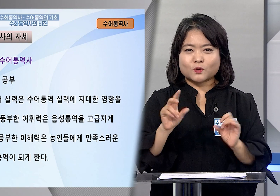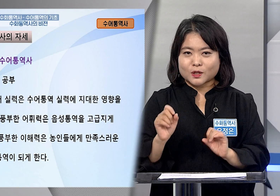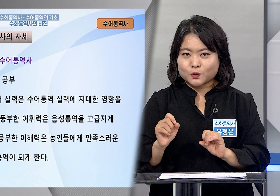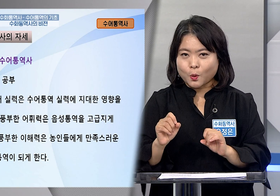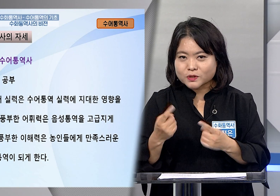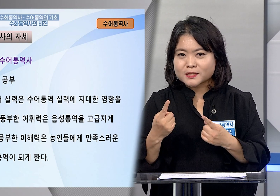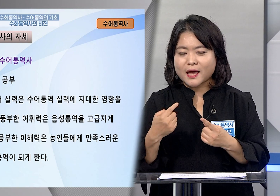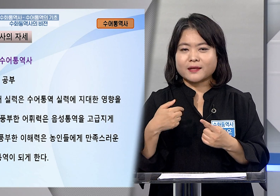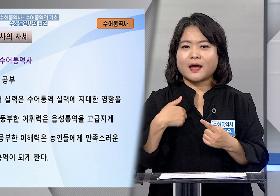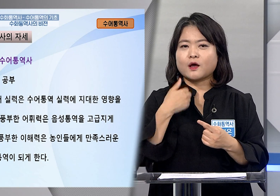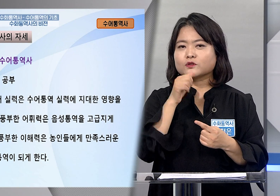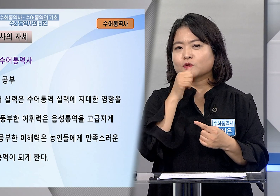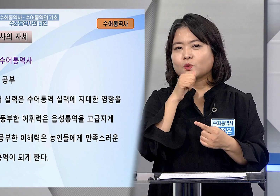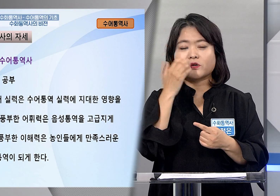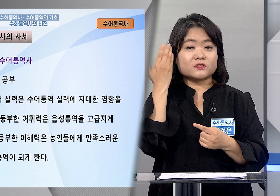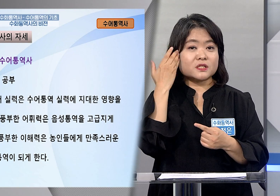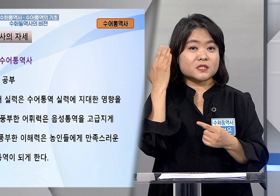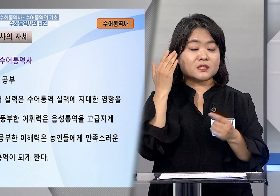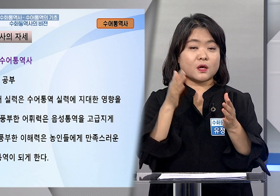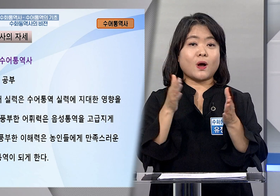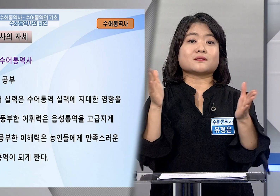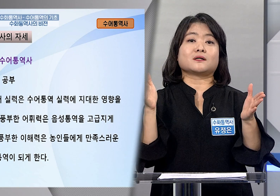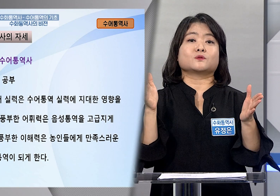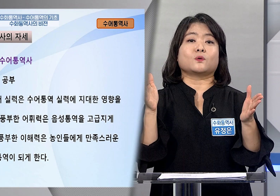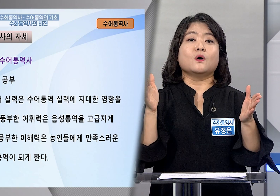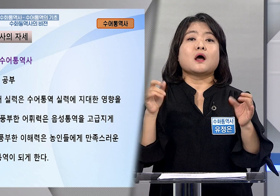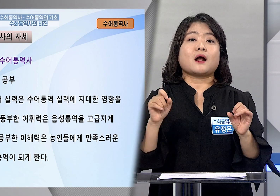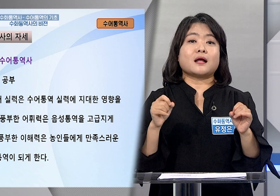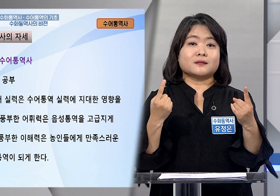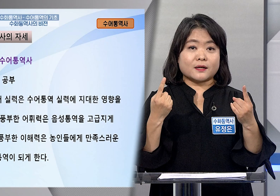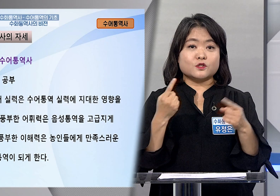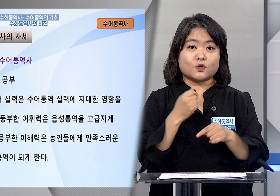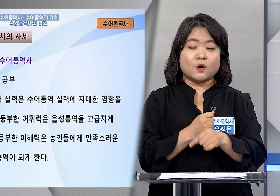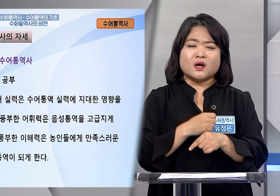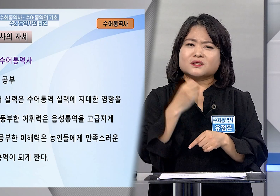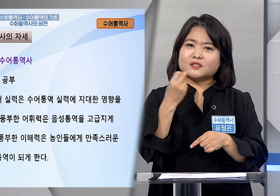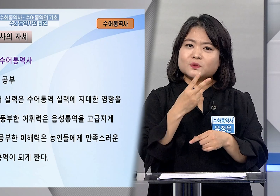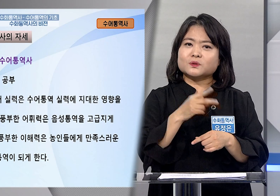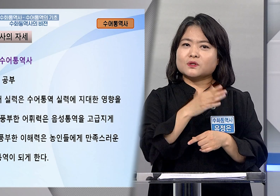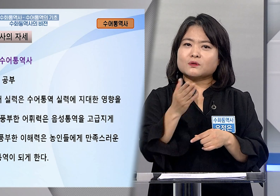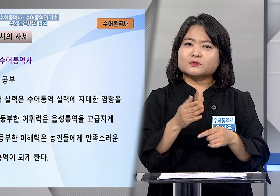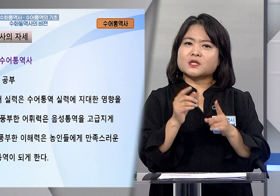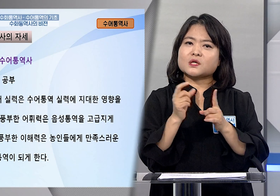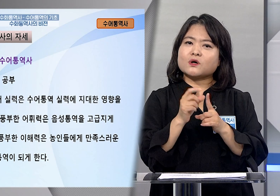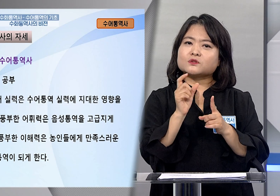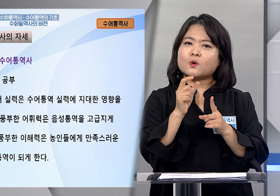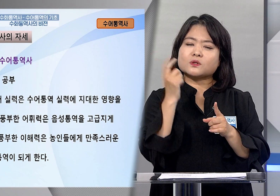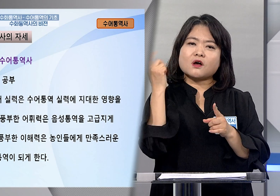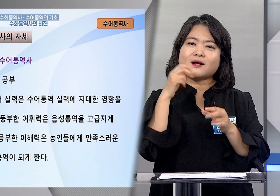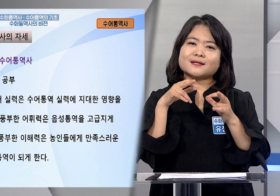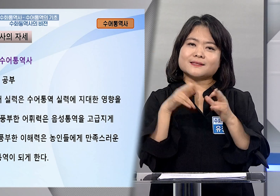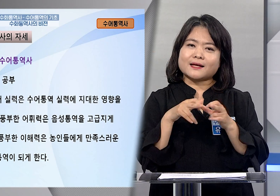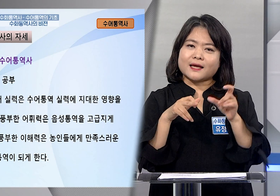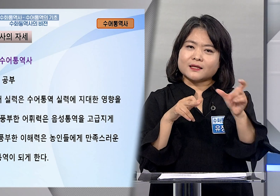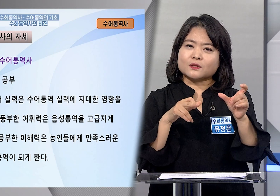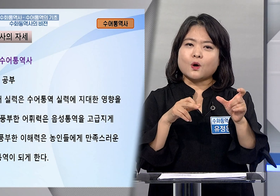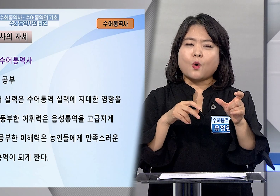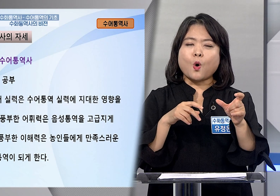것과 동시에 나의 어떤 통역적인 지식의 확장도 가능하겠죠. 그리고 여러분 키워드로 청각장애인